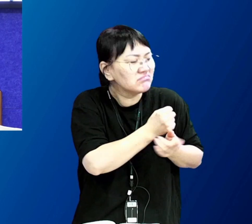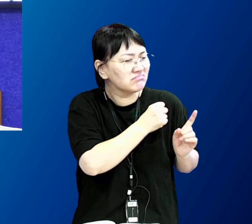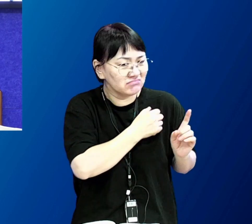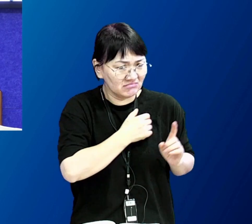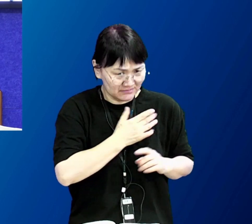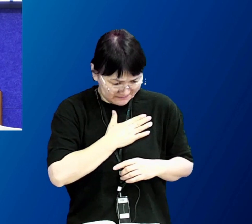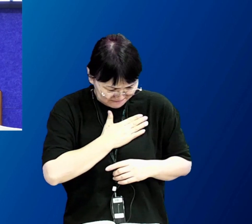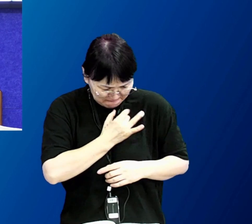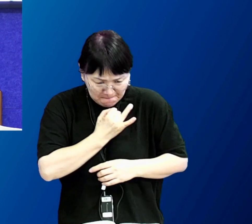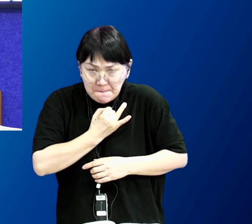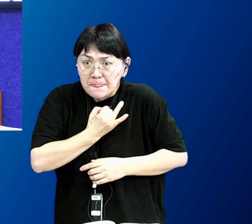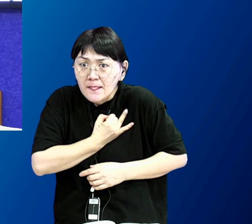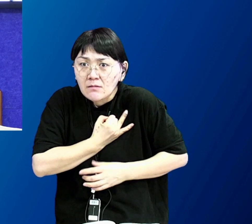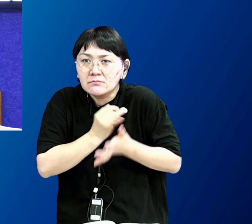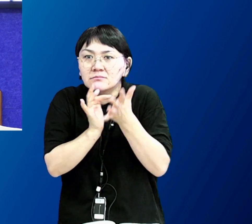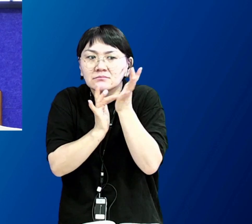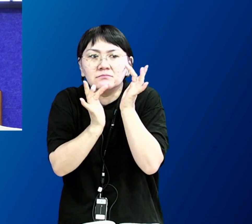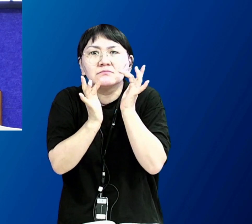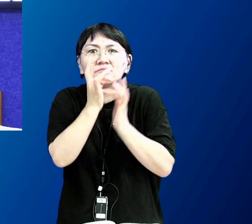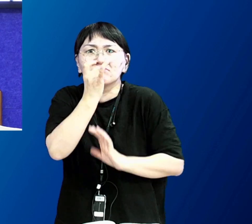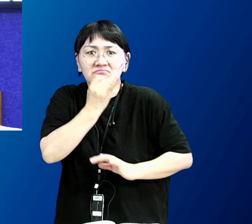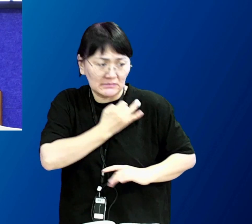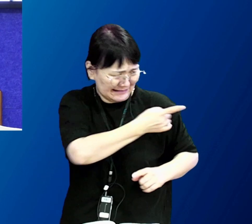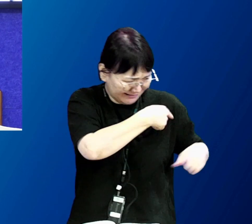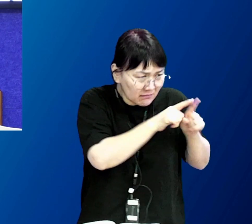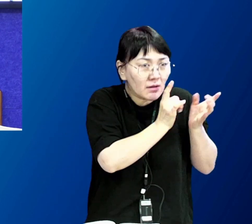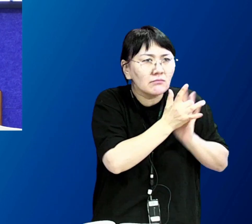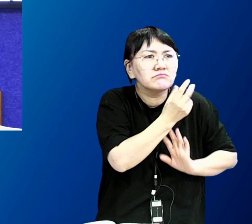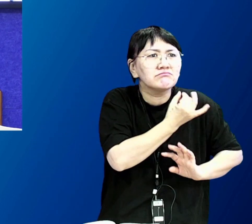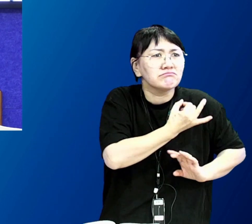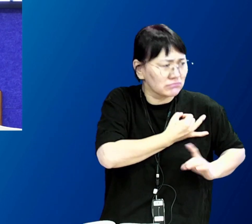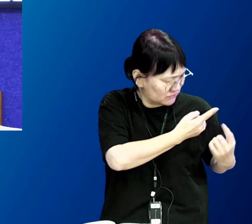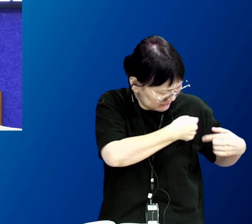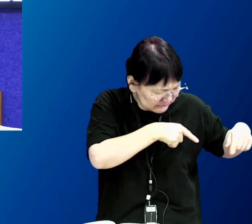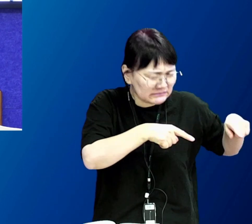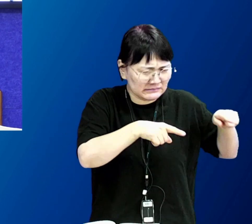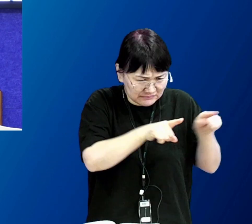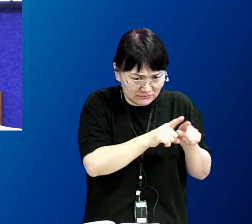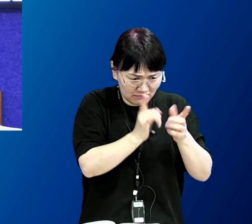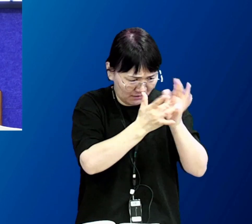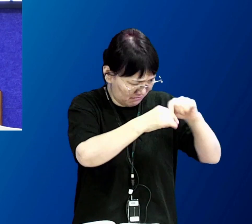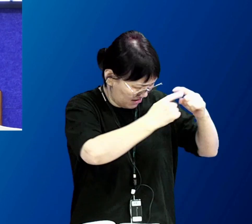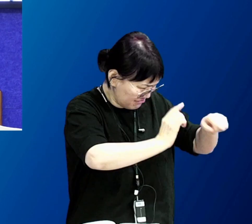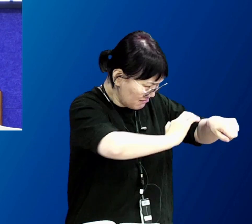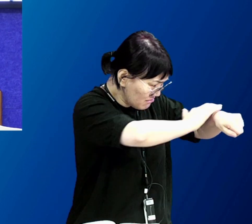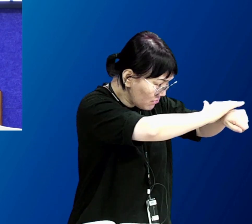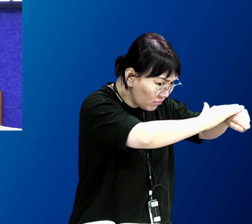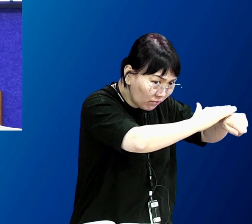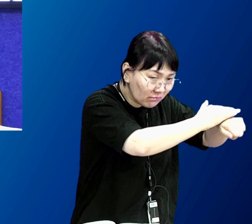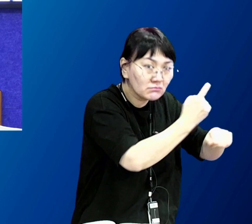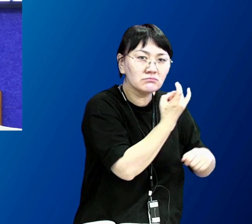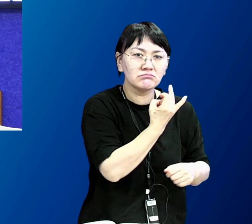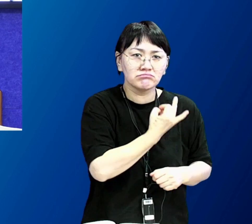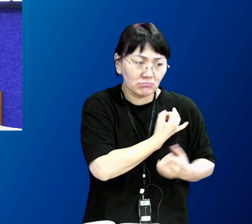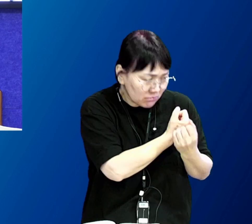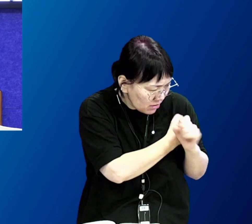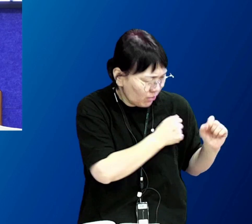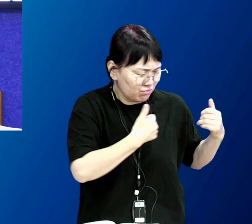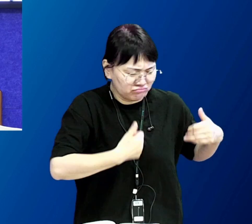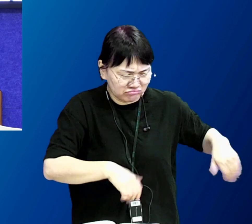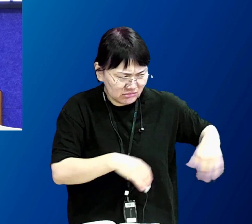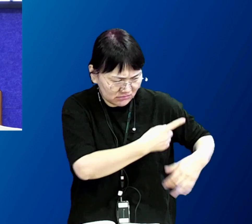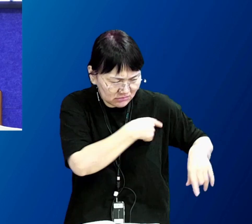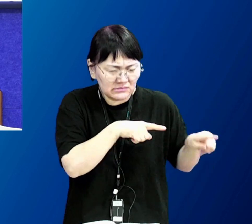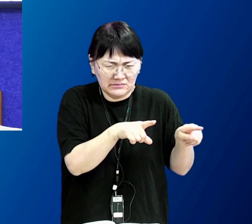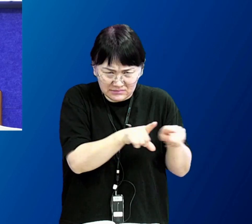итгэсэн тэр Есүс Христэд итгэж байгаа. Есүс нүглийг нь уучласанд нь итгээд аврагдсан. Яг